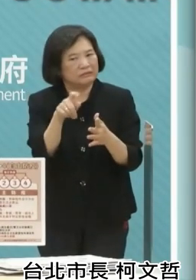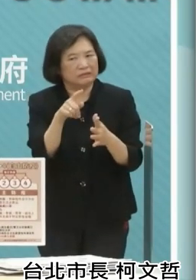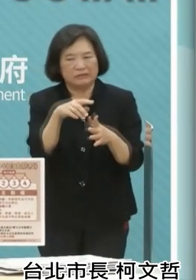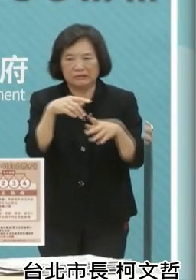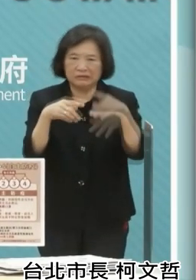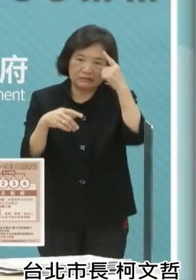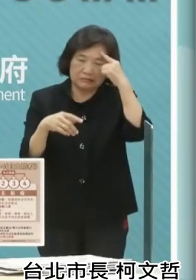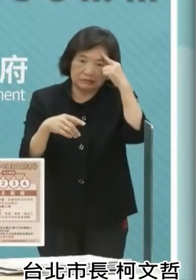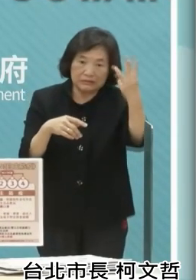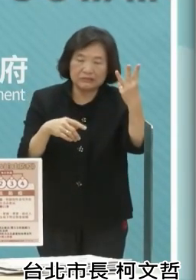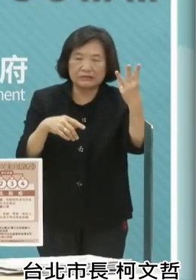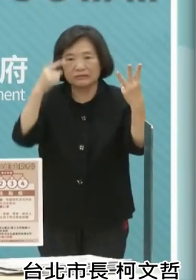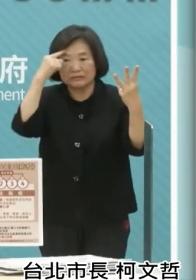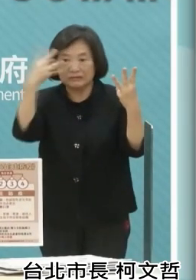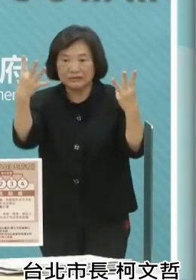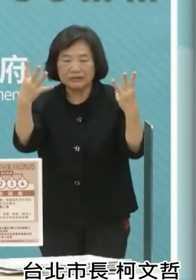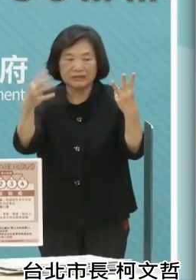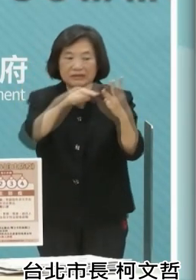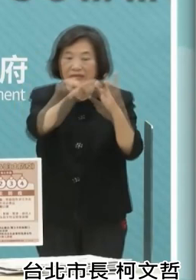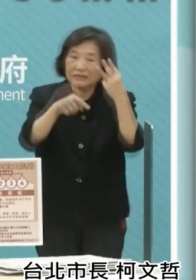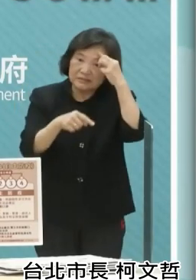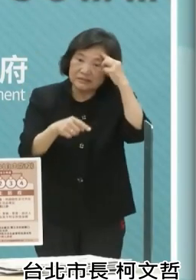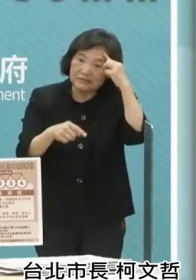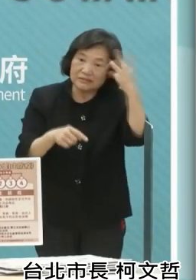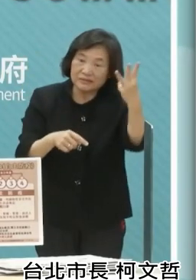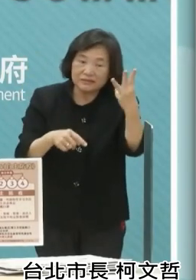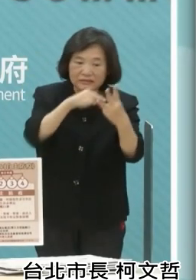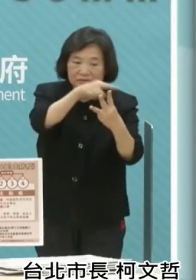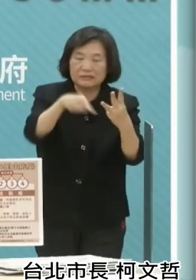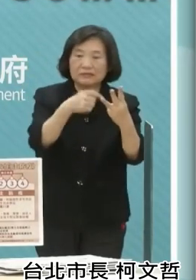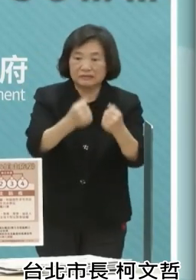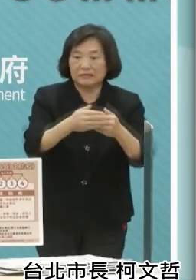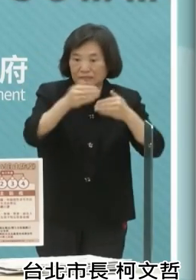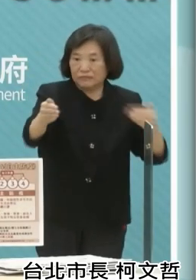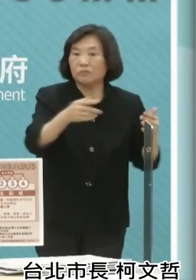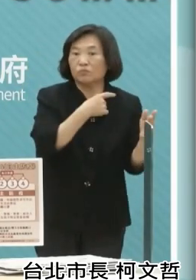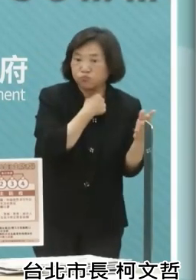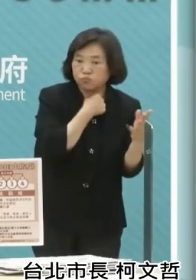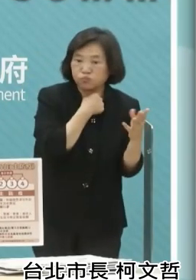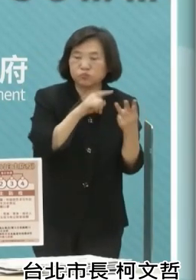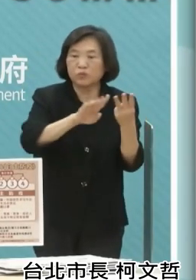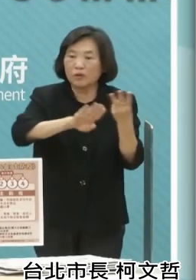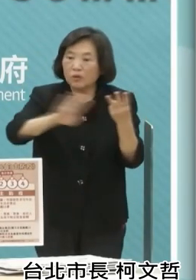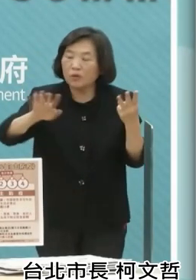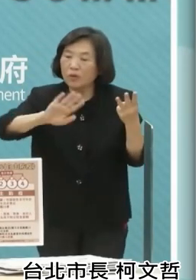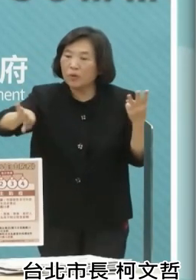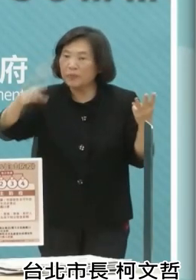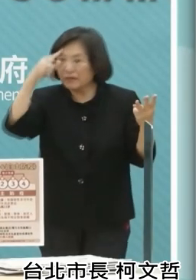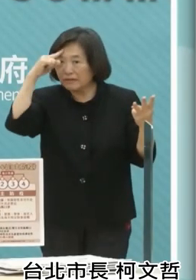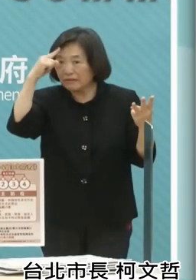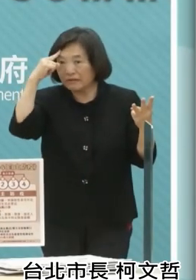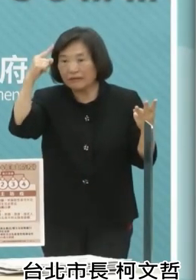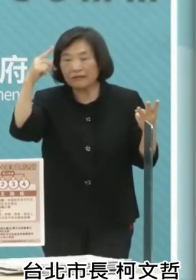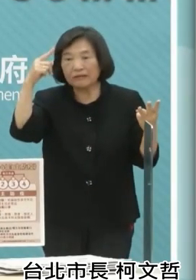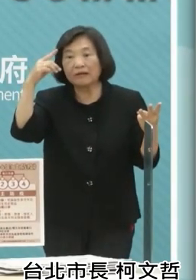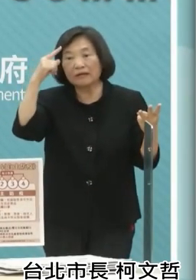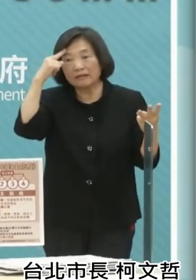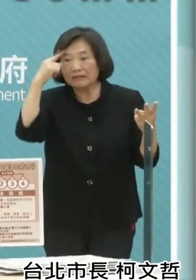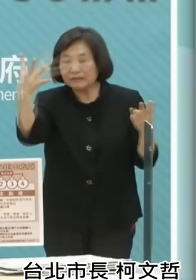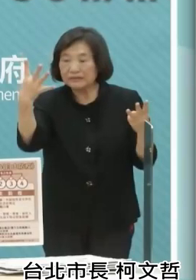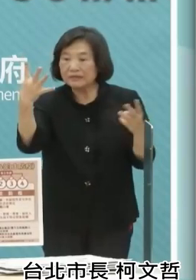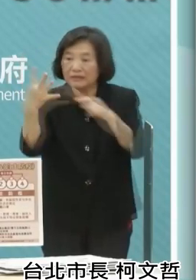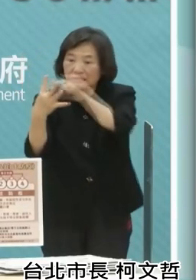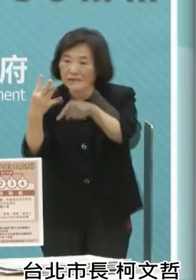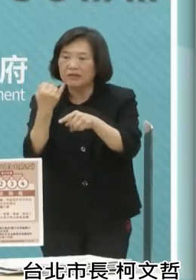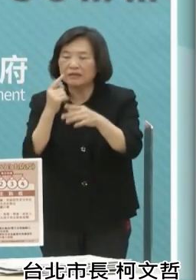3+4，因为前3天还是要隔离嘛，哦，那后面才是用快筛来代替隔